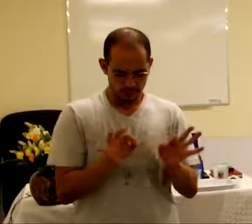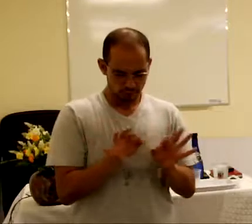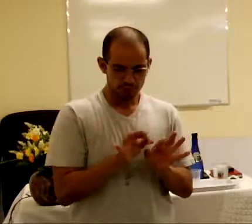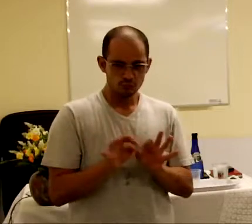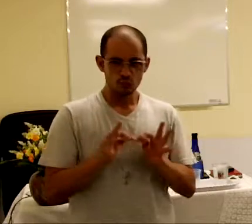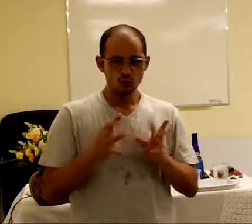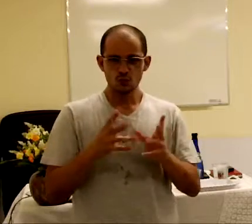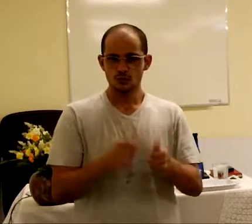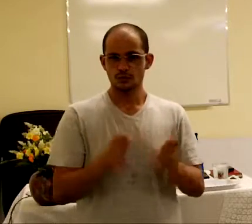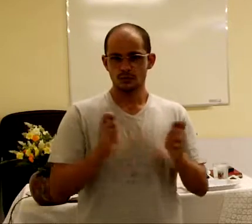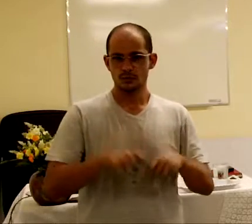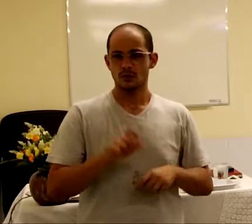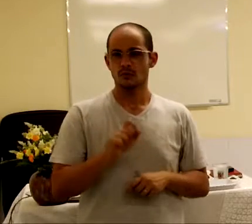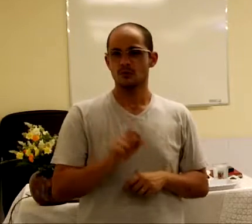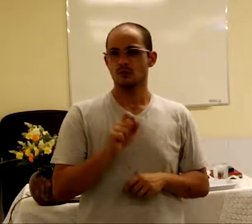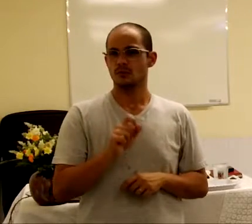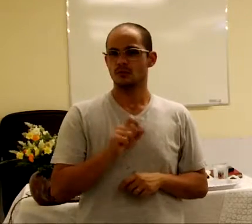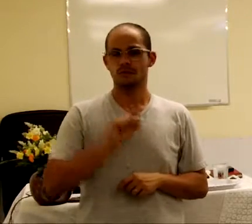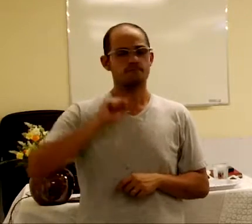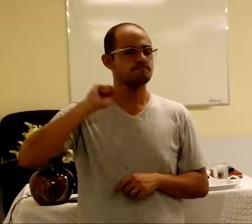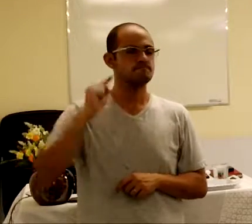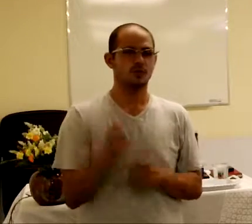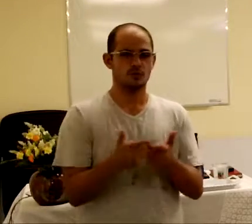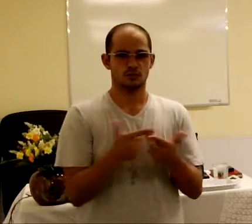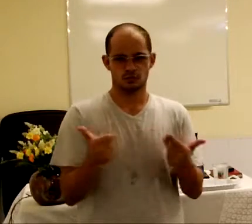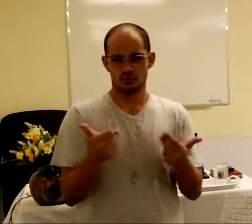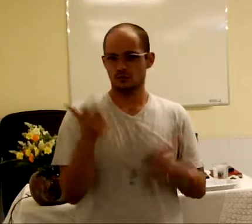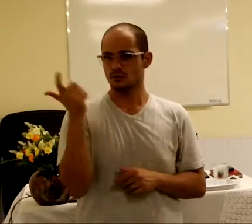certinho, que permite que você faça milhões de coisas com esse aparelhinho aqui.